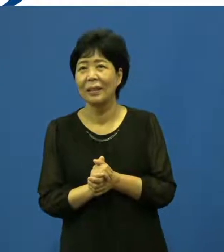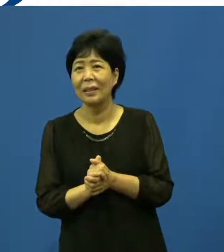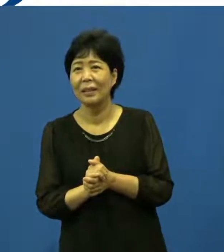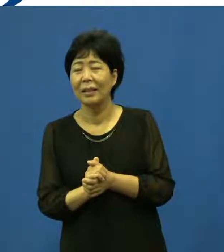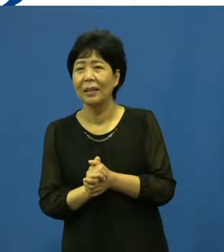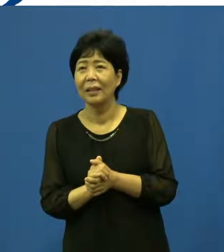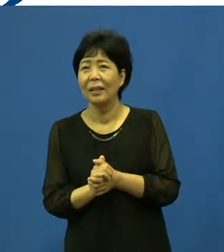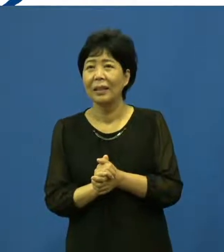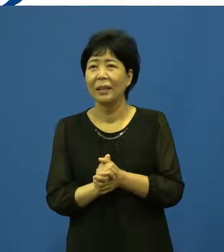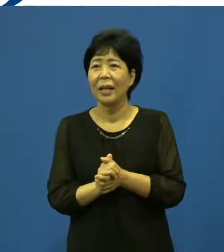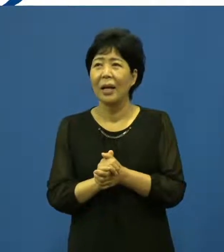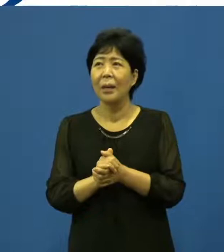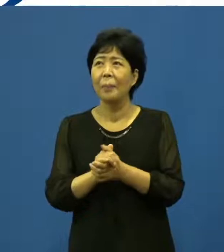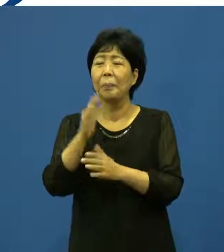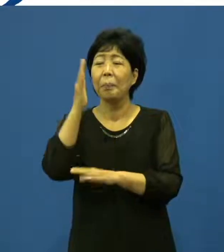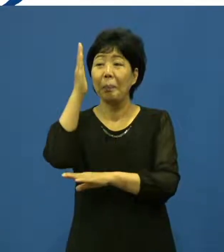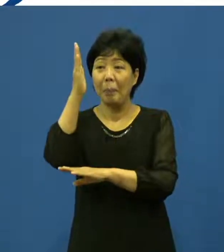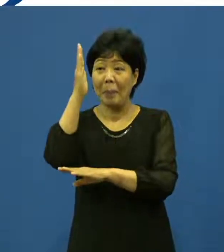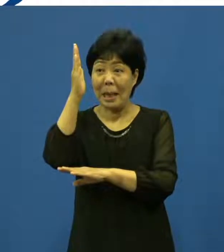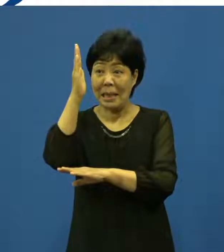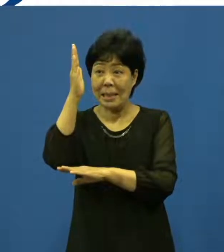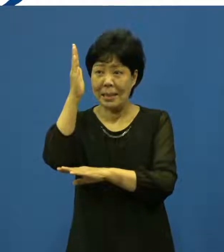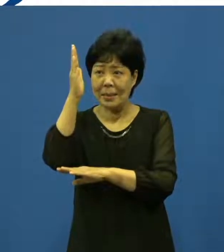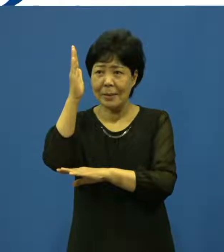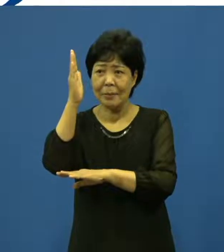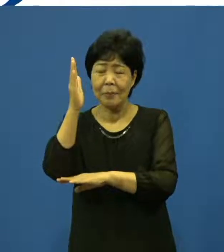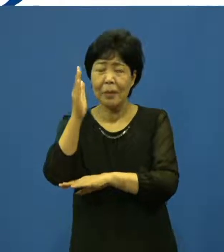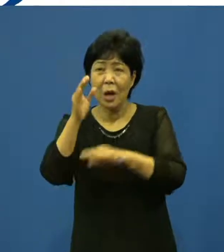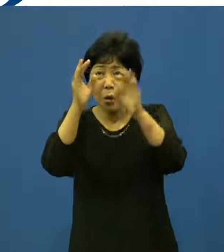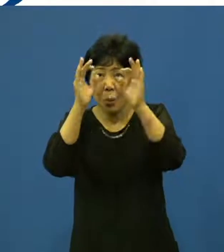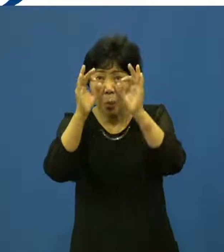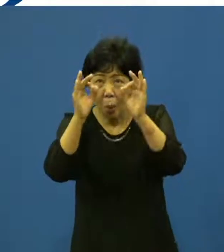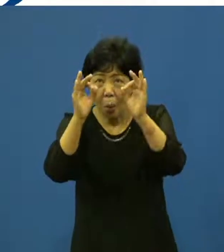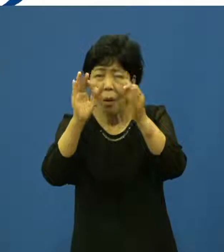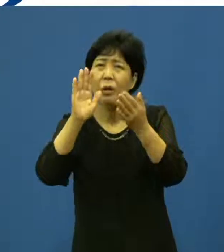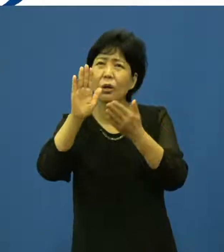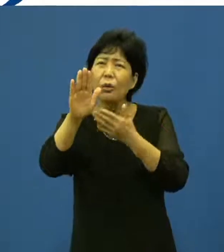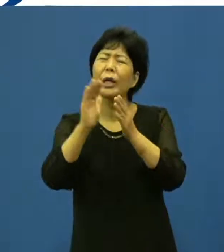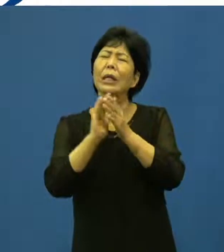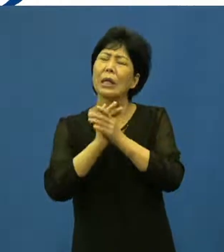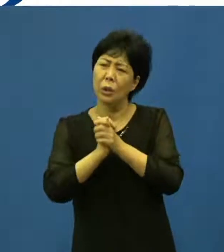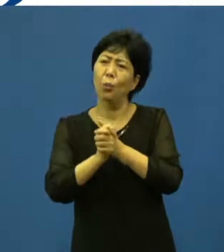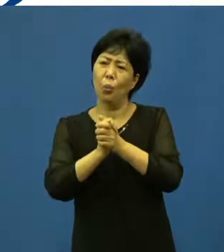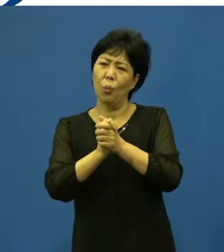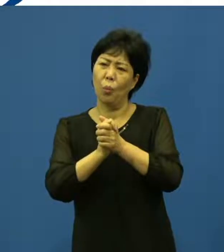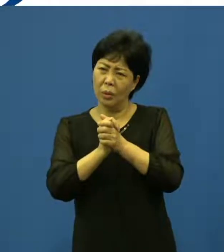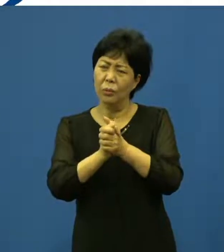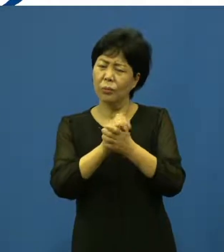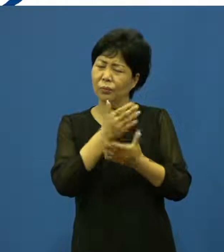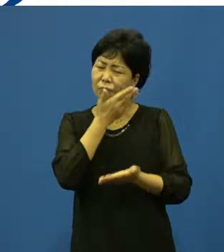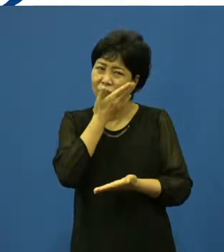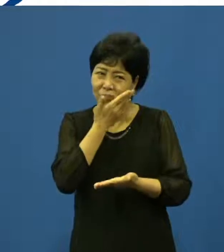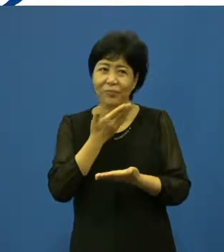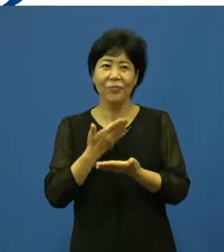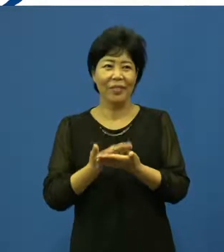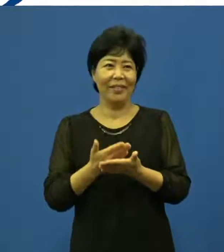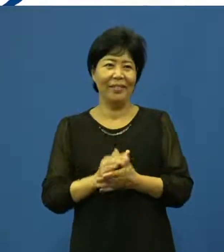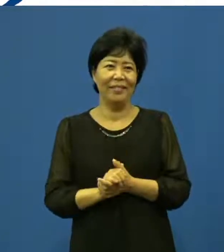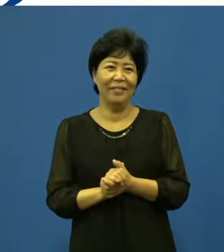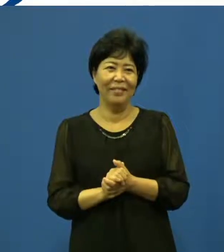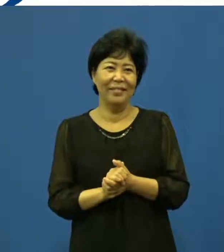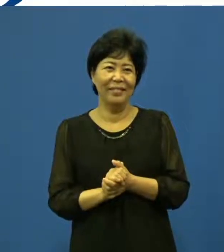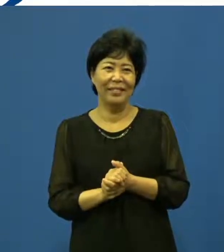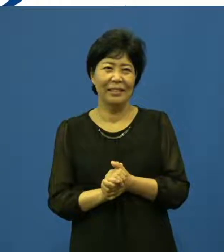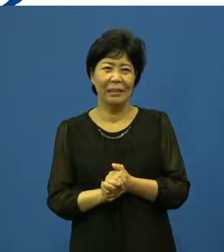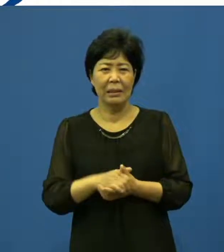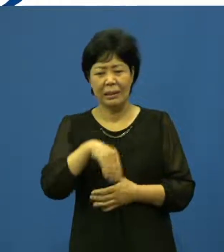게 뭐냐면 말씀을 갖고 기도하는 그 시간이 최고 좋은 시간이에요. 기도가 이제